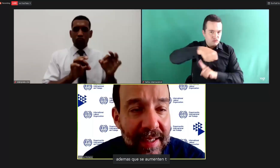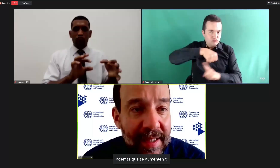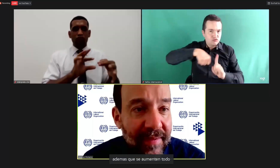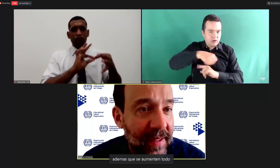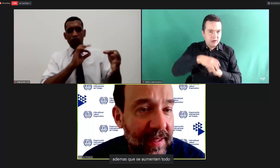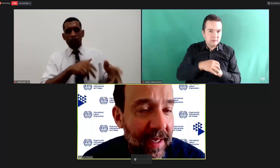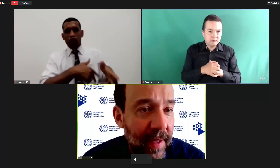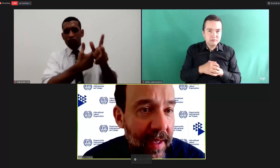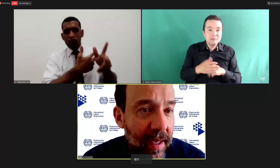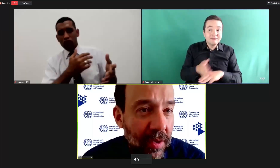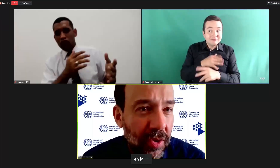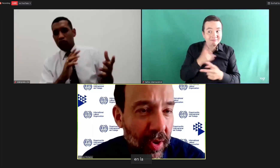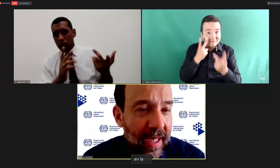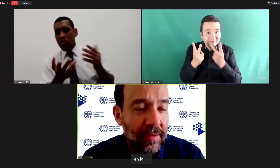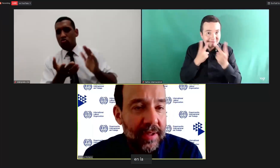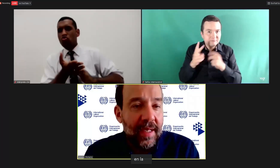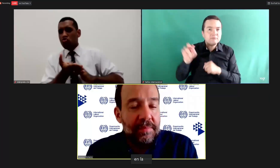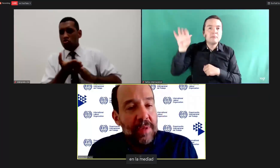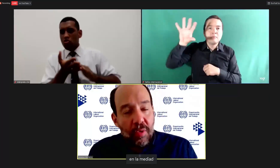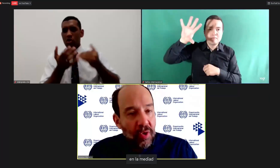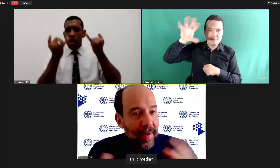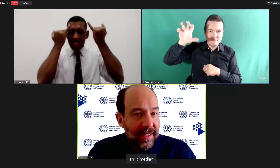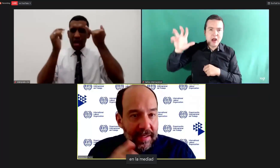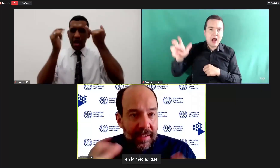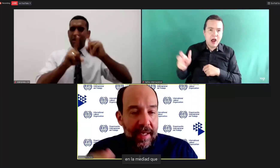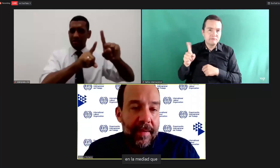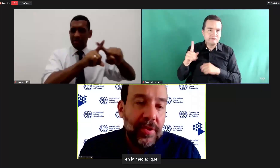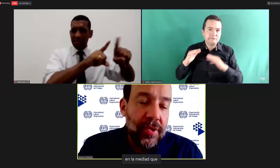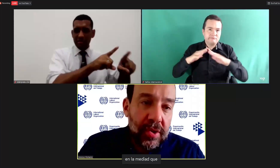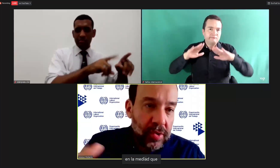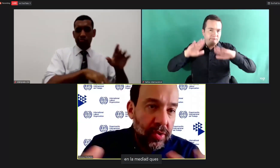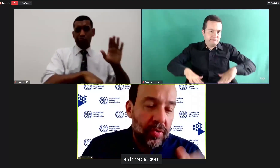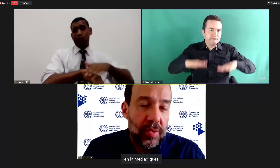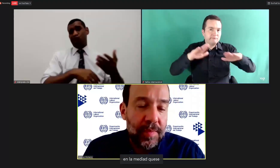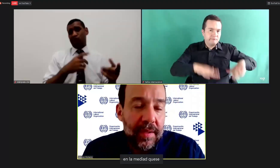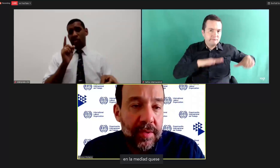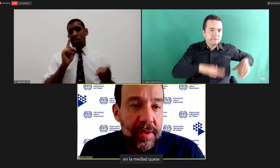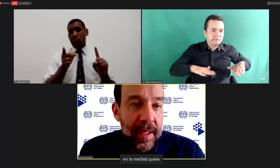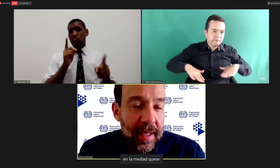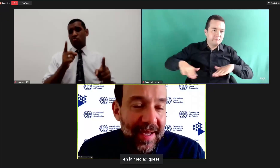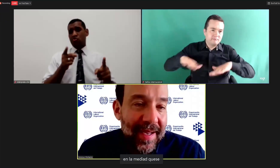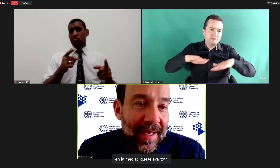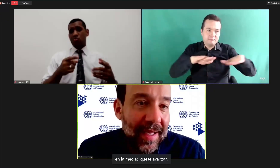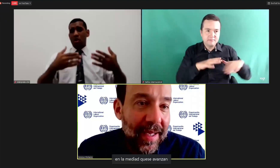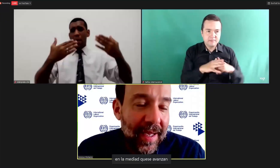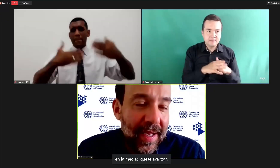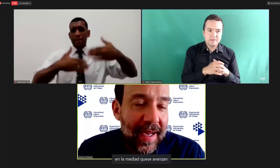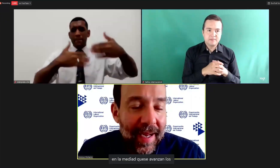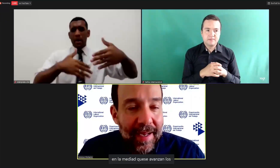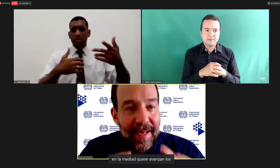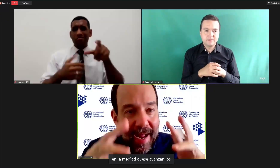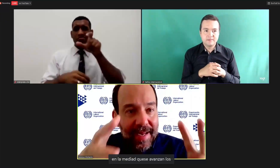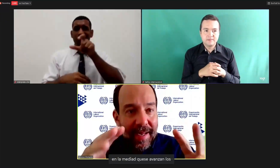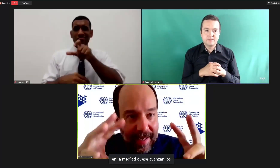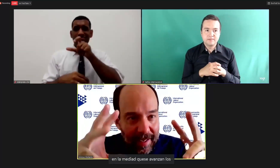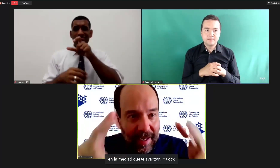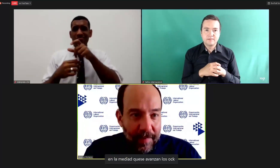la medida que se avanza los lockdowns, algunos más ambiciosos, otros menos,